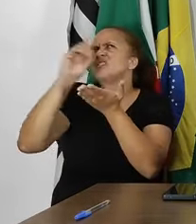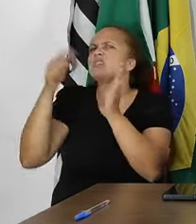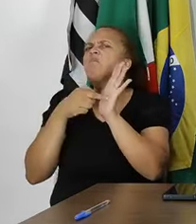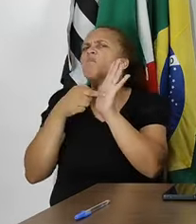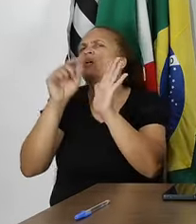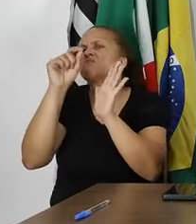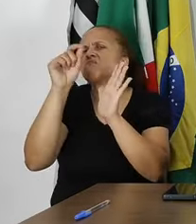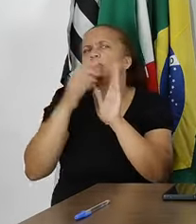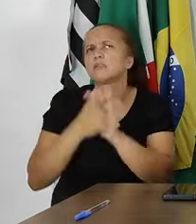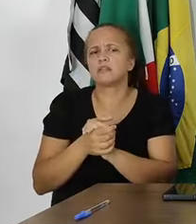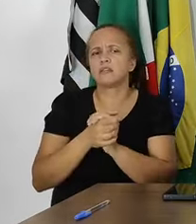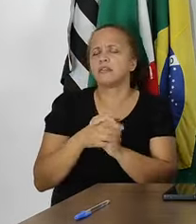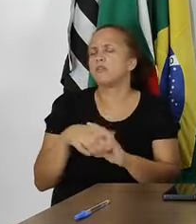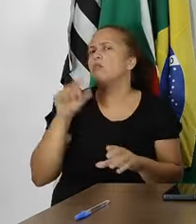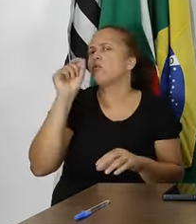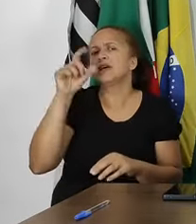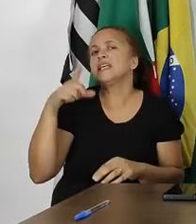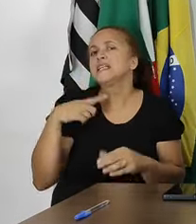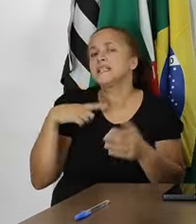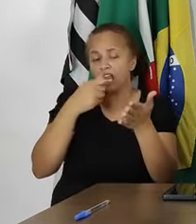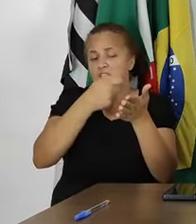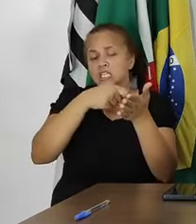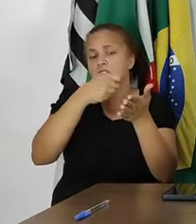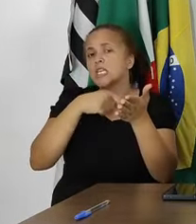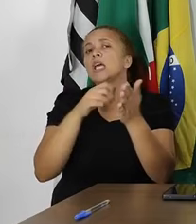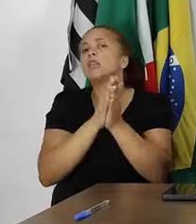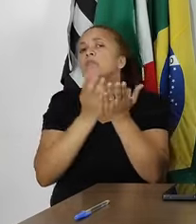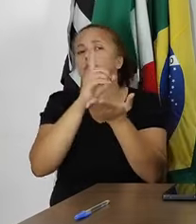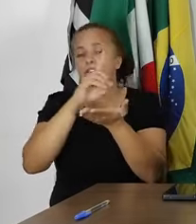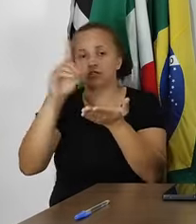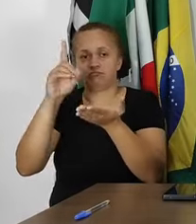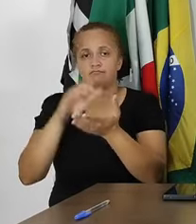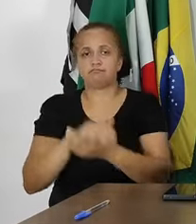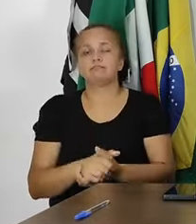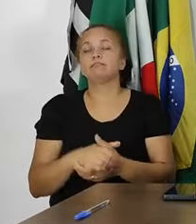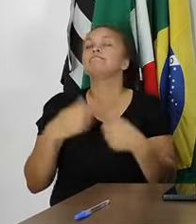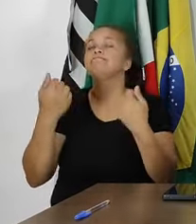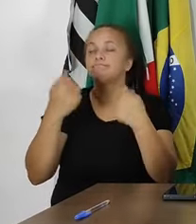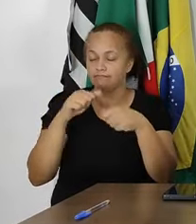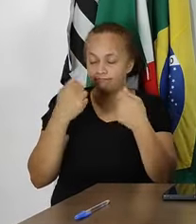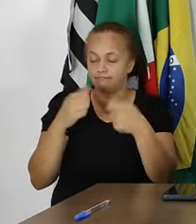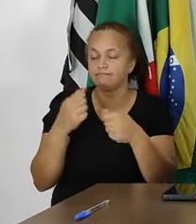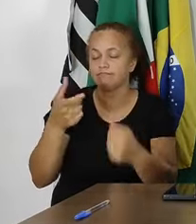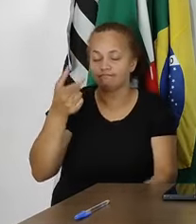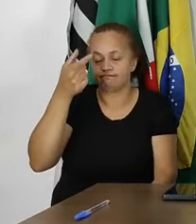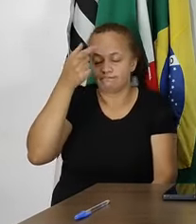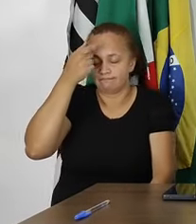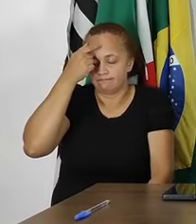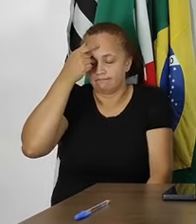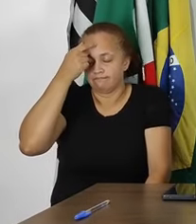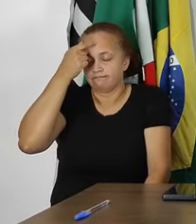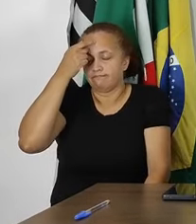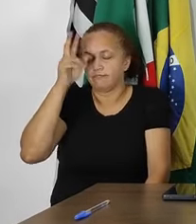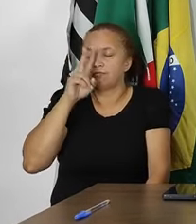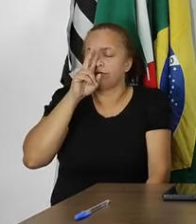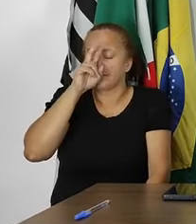diz? O que está escrito a respeito dessa situação? E firmar nossa mente, firmar o nosso